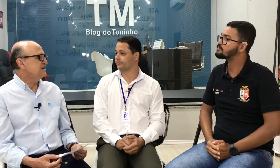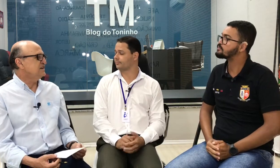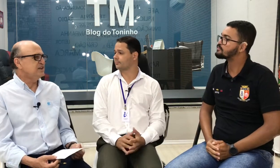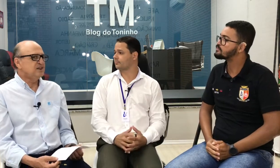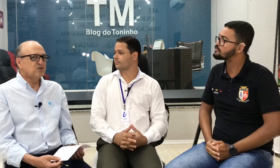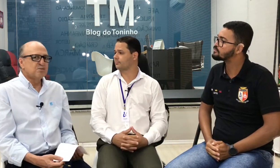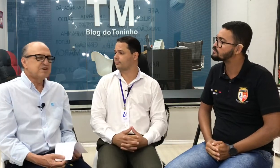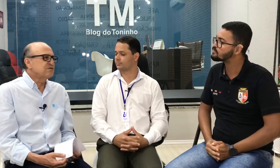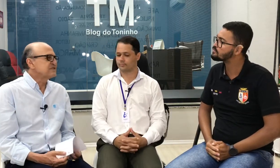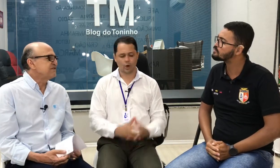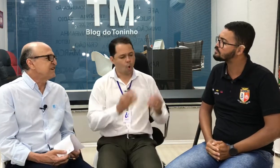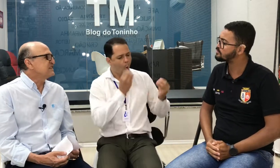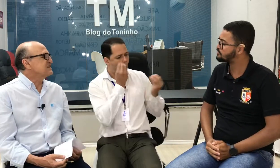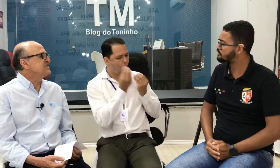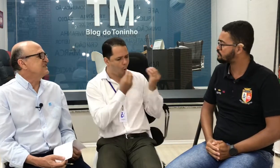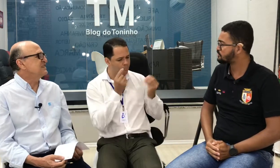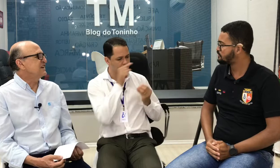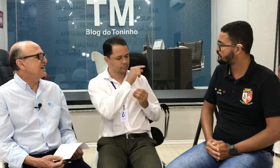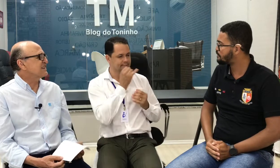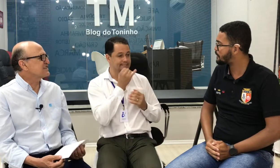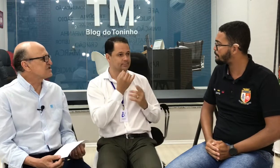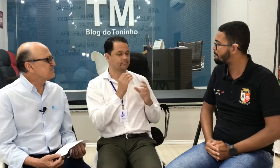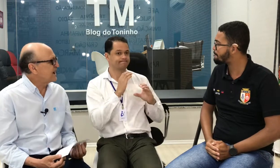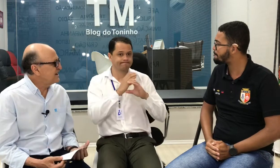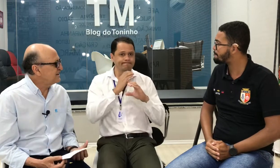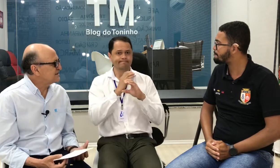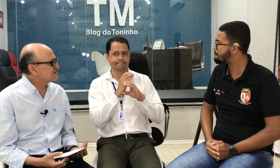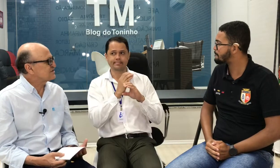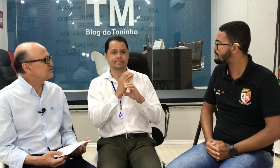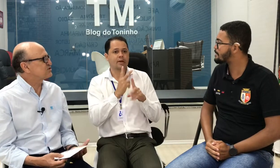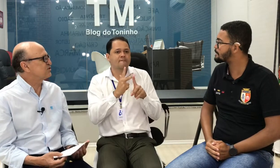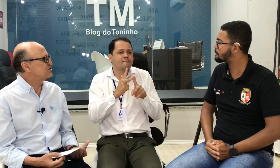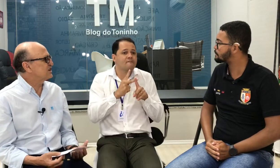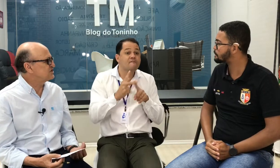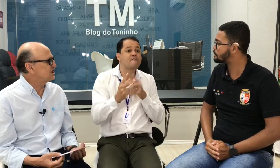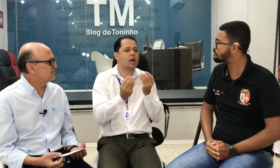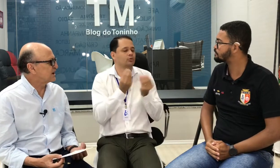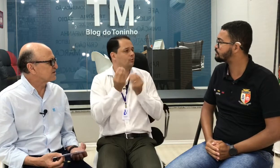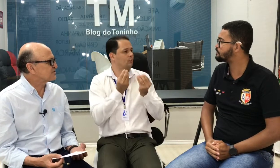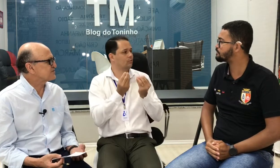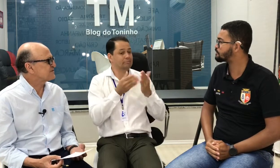E como que você vence essas barreiras no seu dia a dia, Marcos?